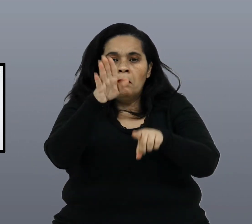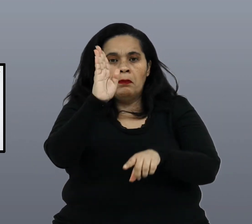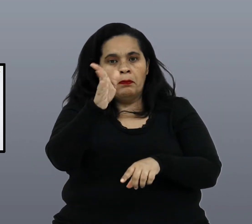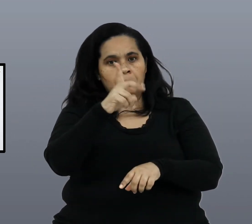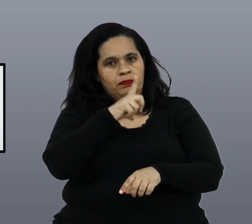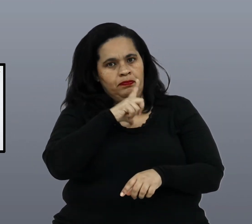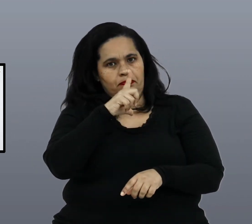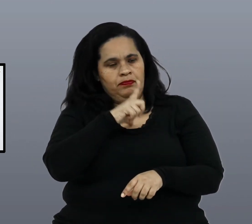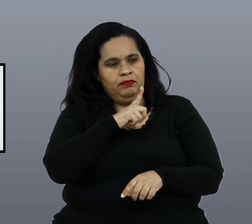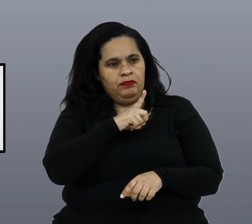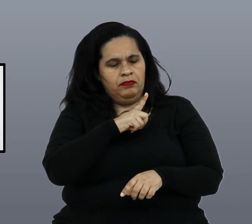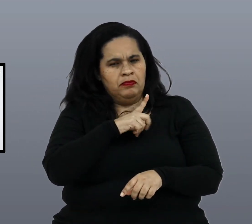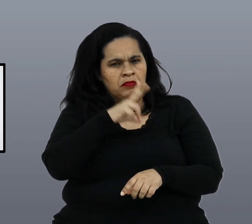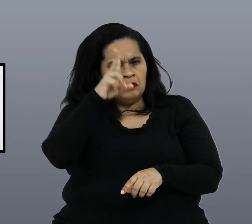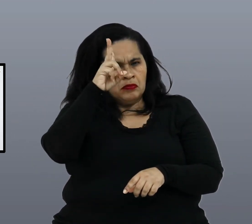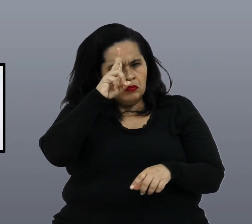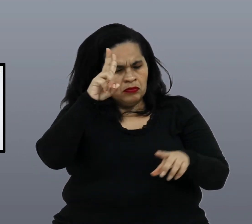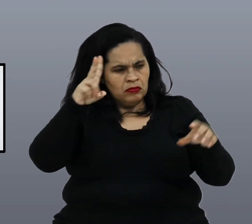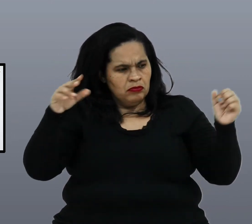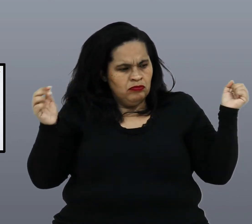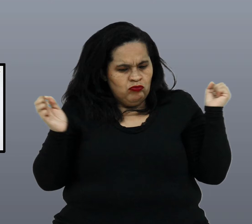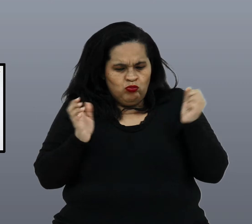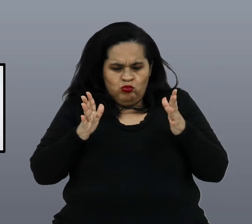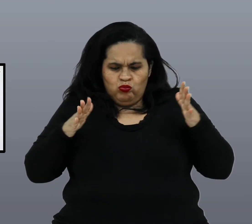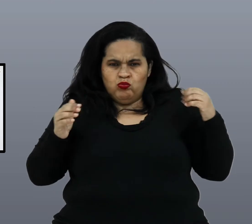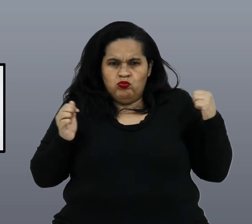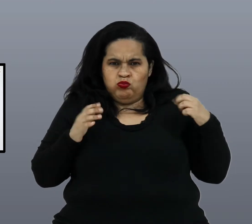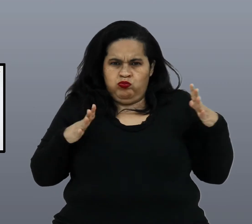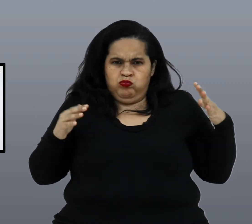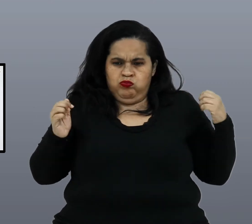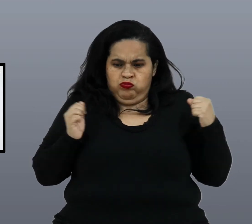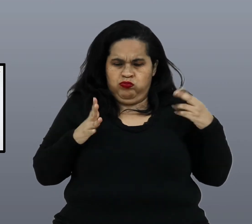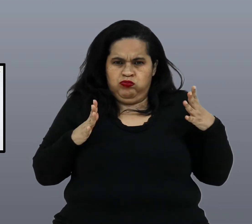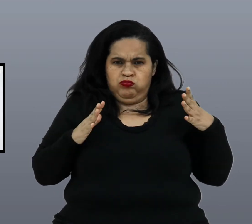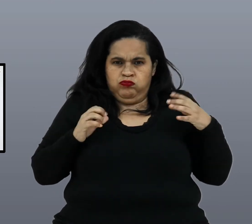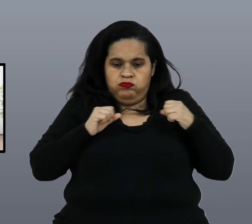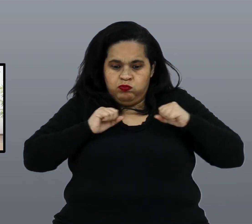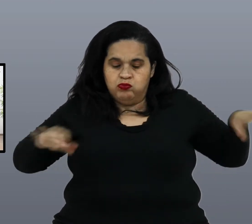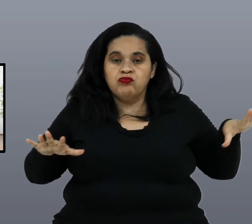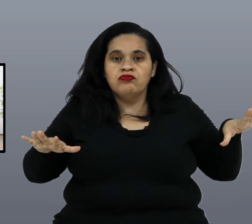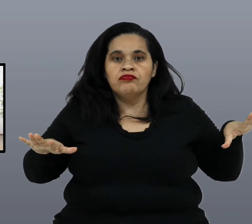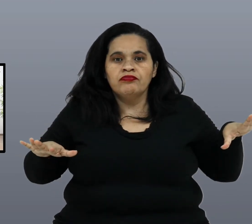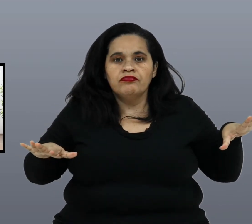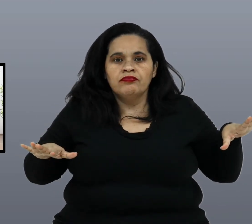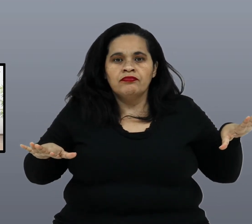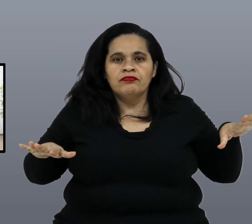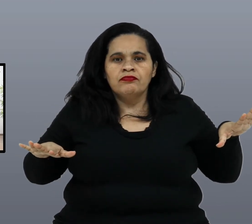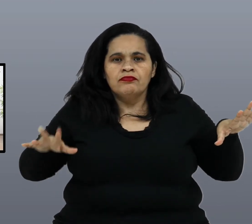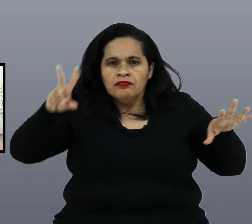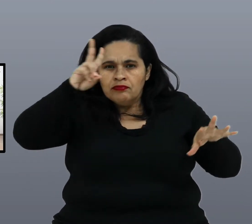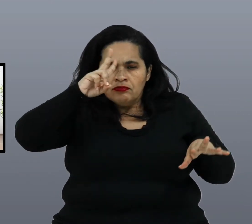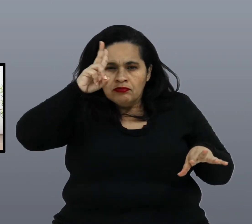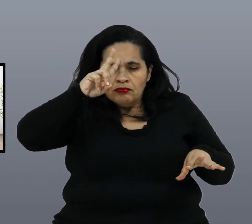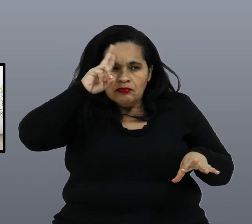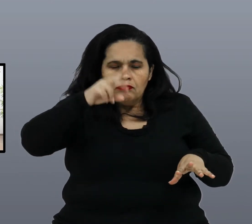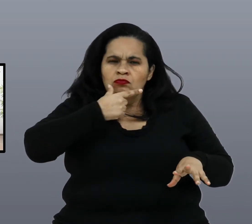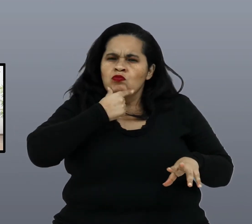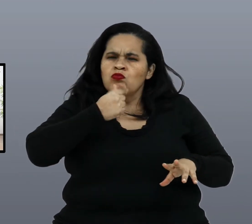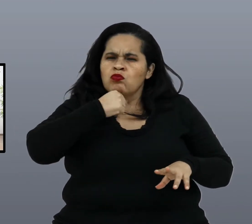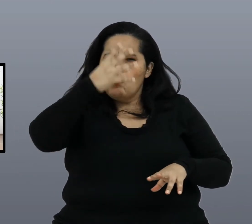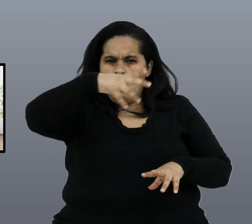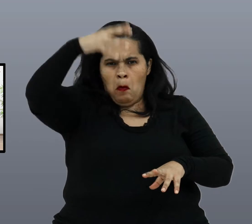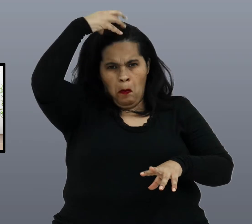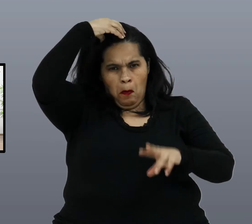asas arrancadas aí foram o que a gente entende lá, os dias que Nabucodonosor passou, né,